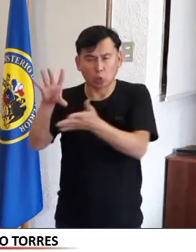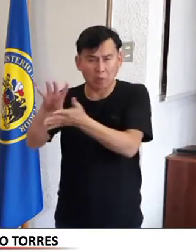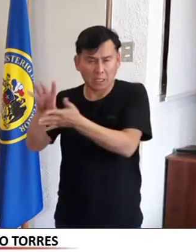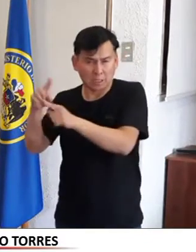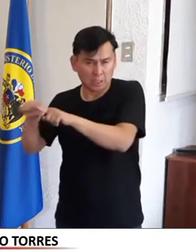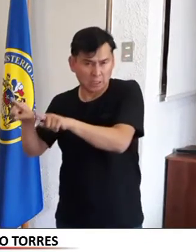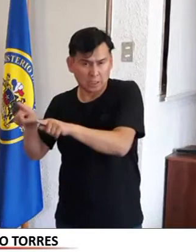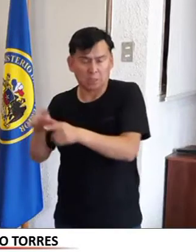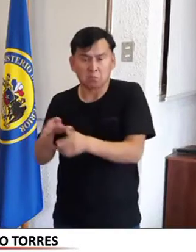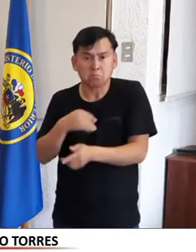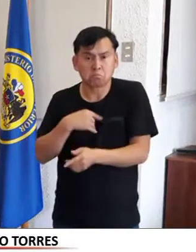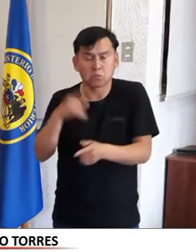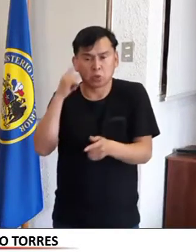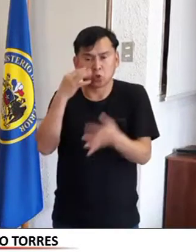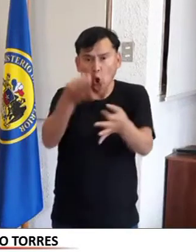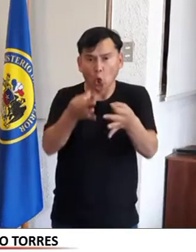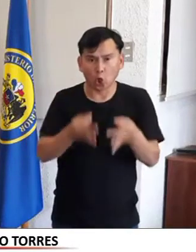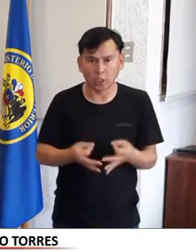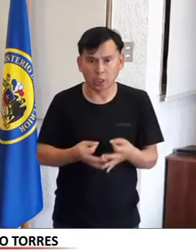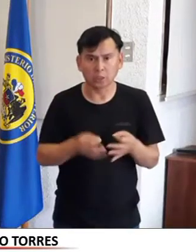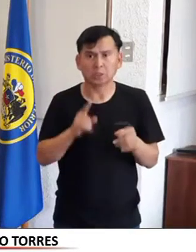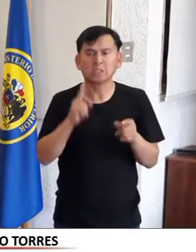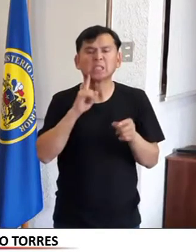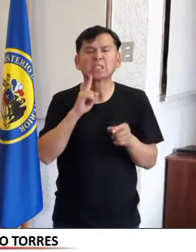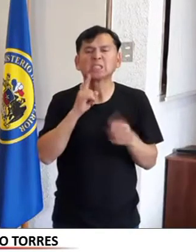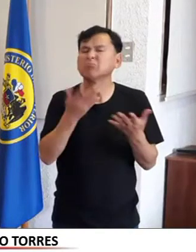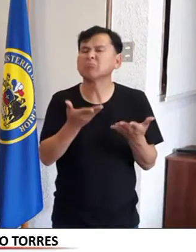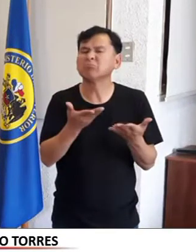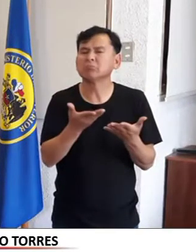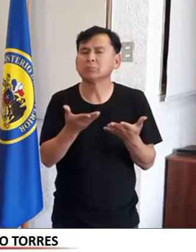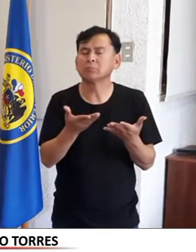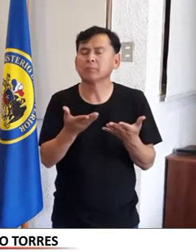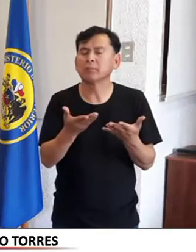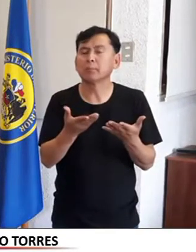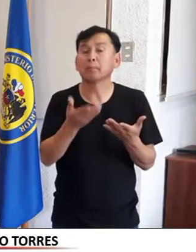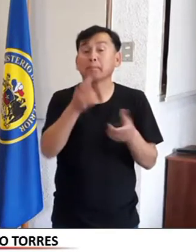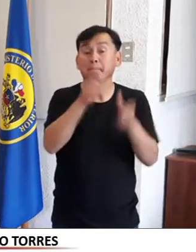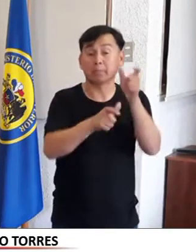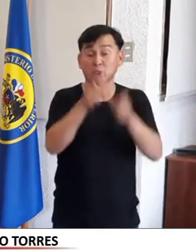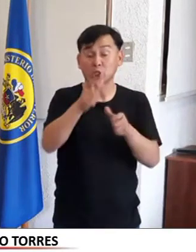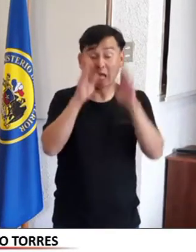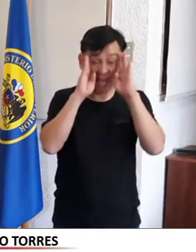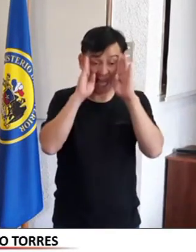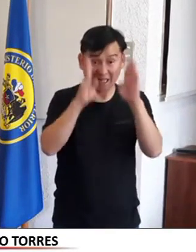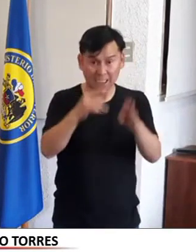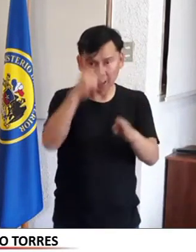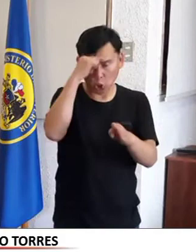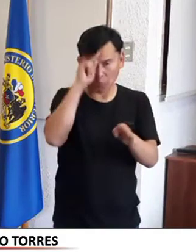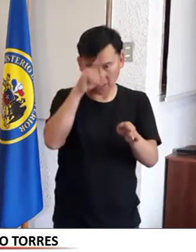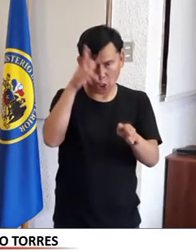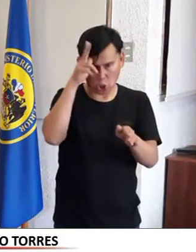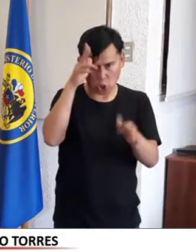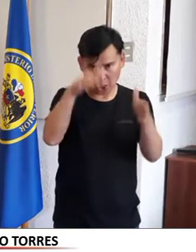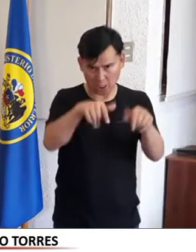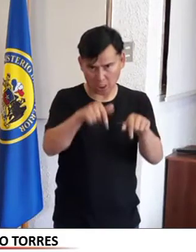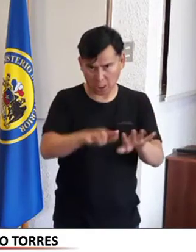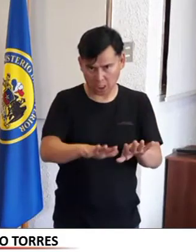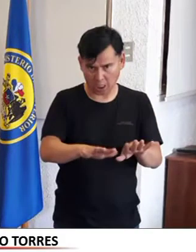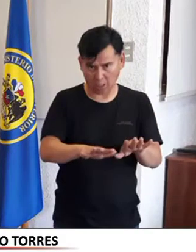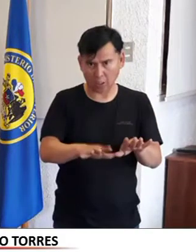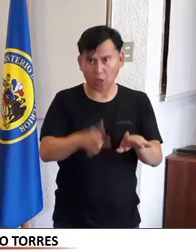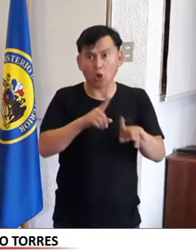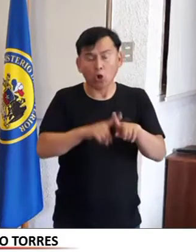que normalmente nosotros tenemos son de los pacientes que se atienden bajo nuestro sistema de salud.